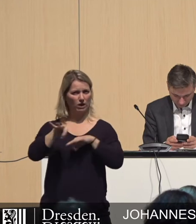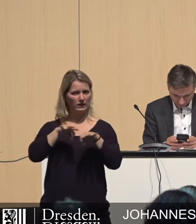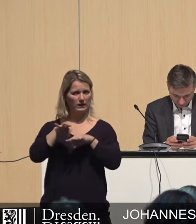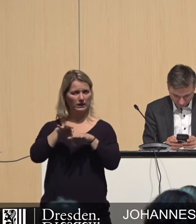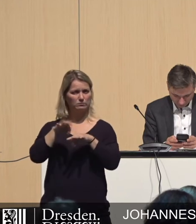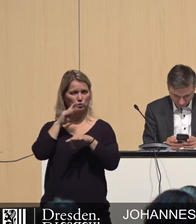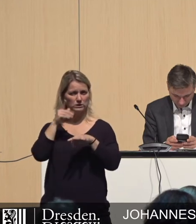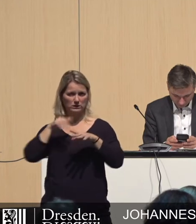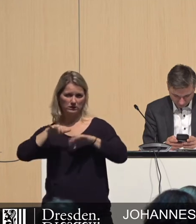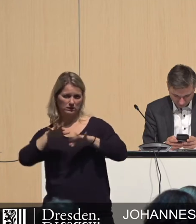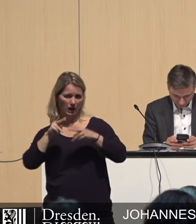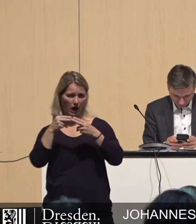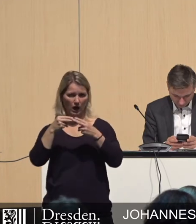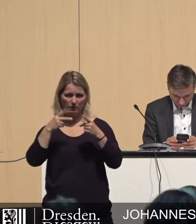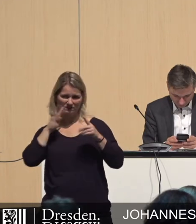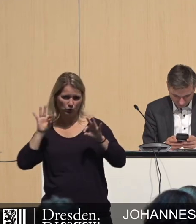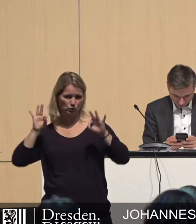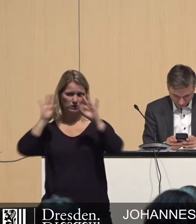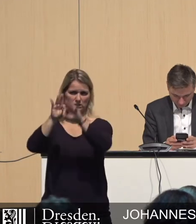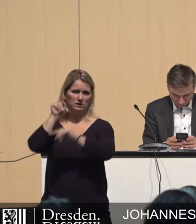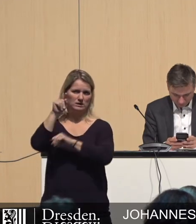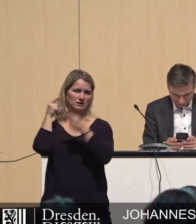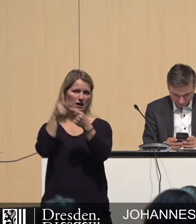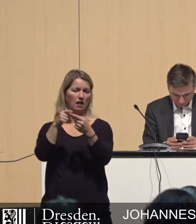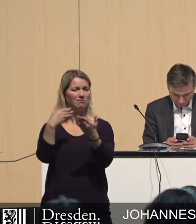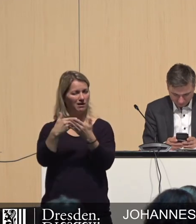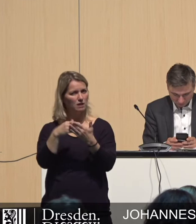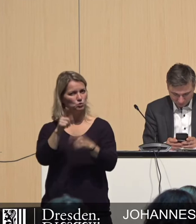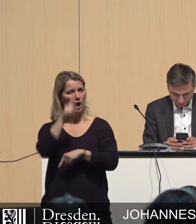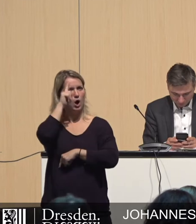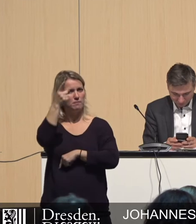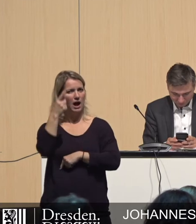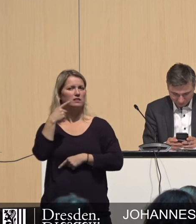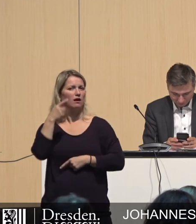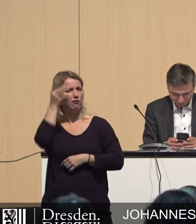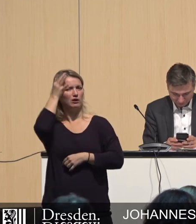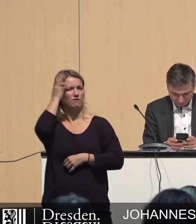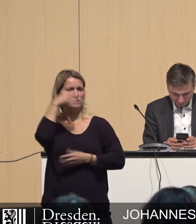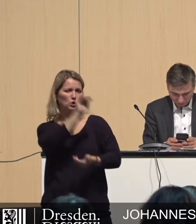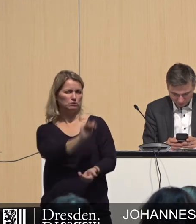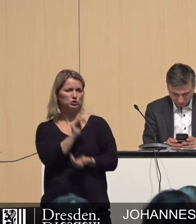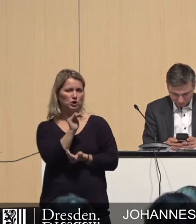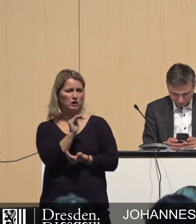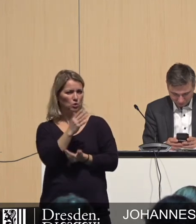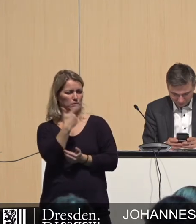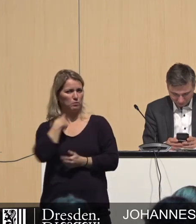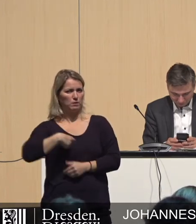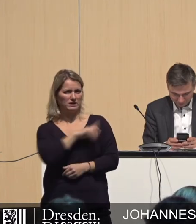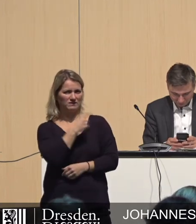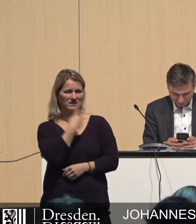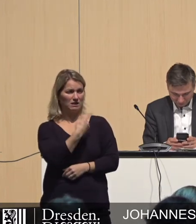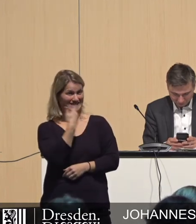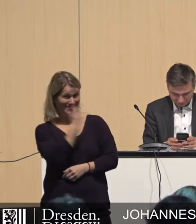Sinne verstehen wir auch den Vorschlag des OB für ein Innovationsbudget. Was der Oberbürgermeister dazu ausgeführt hat, findet ausdrücklich